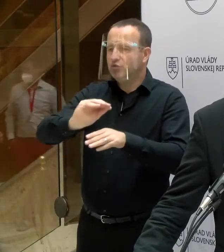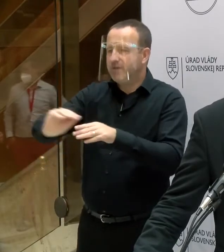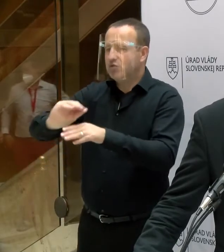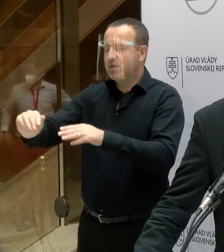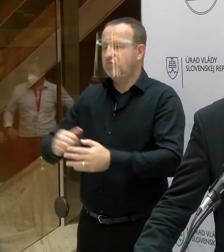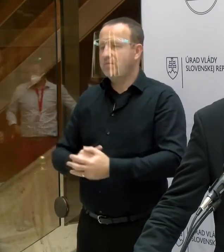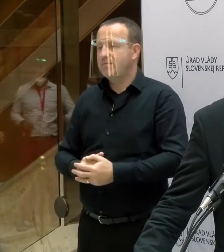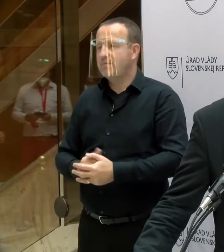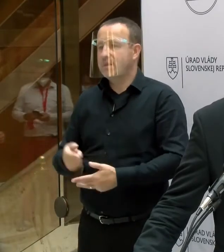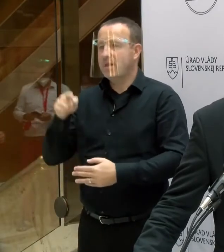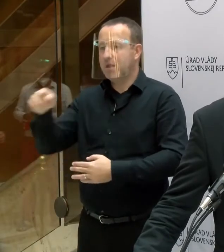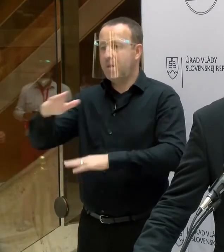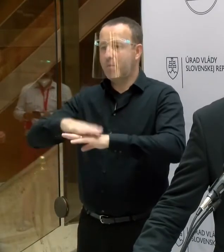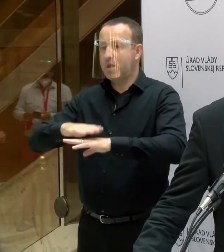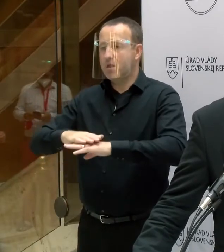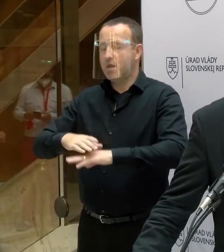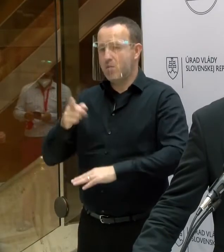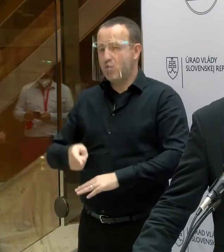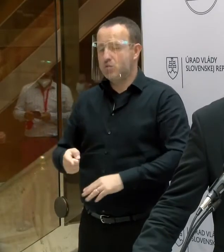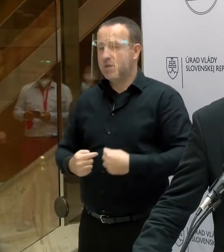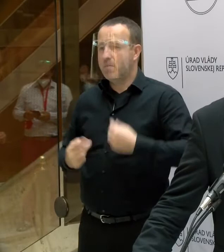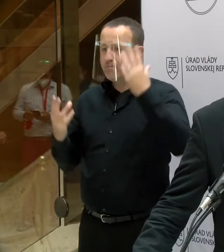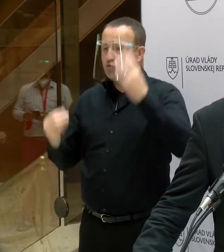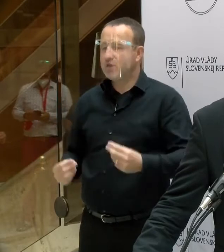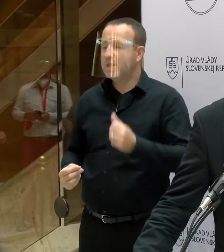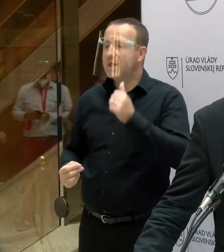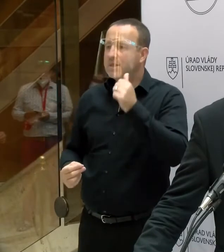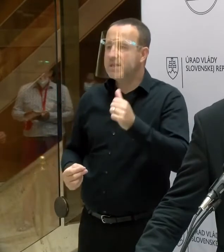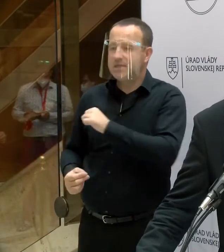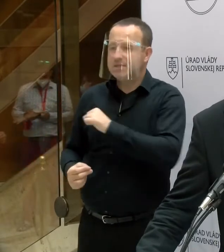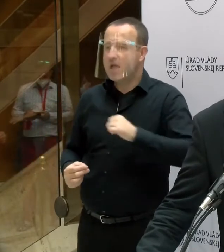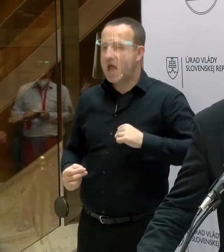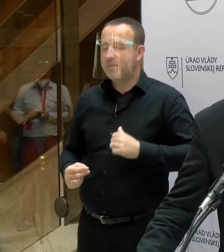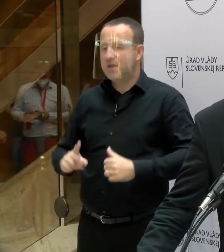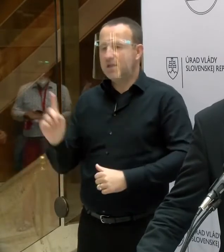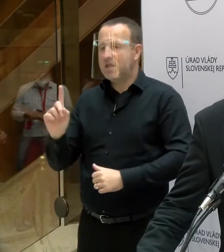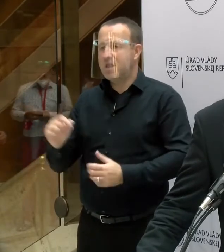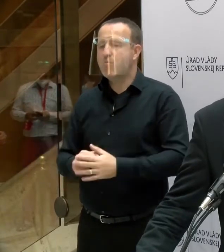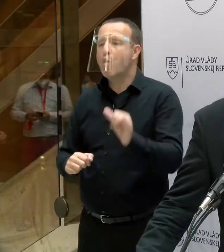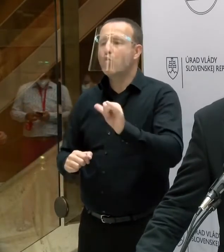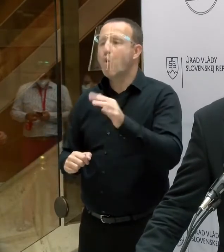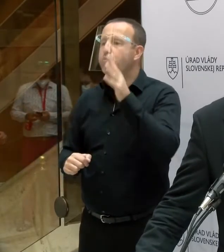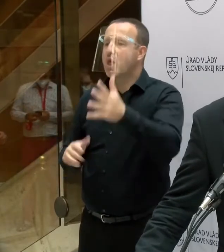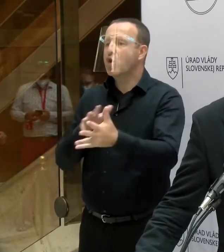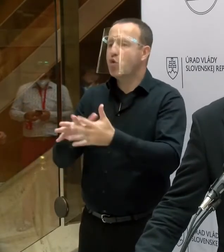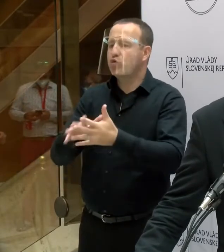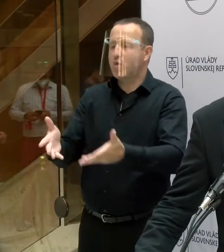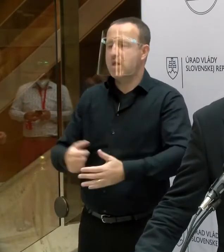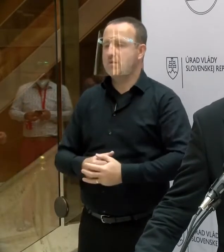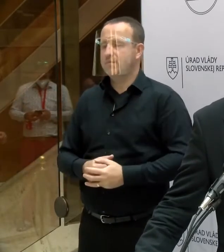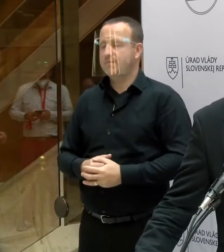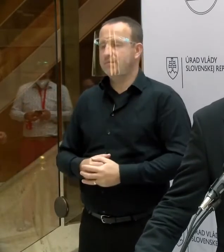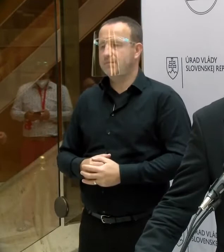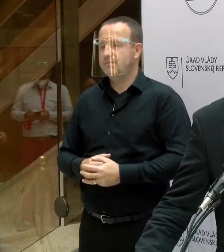títo podnikatelia budú musieť rátať tie dni sami, alebo ako to bude vlastne... Nie, to sa... Kto to bude vlastne kontrolovať? Nie, raz... Takto,